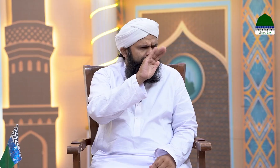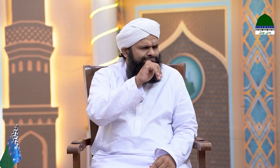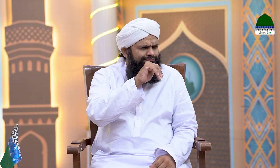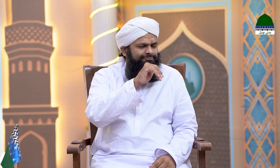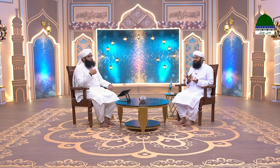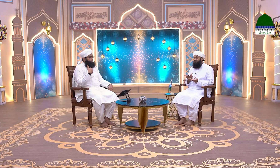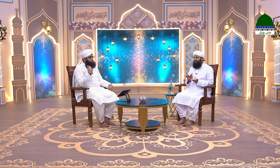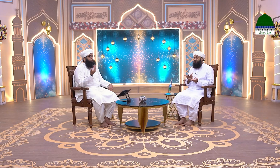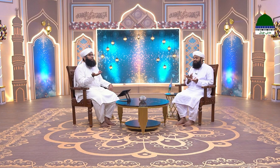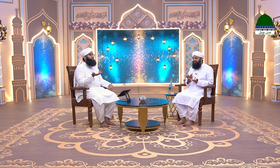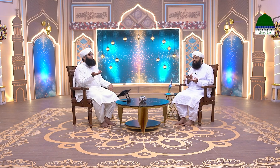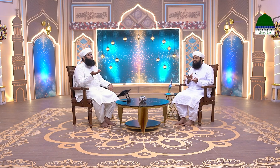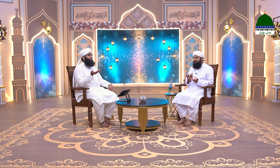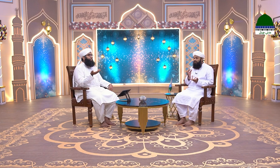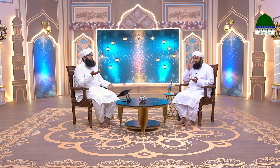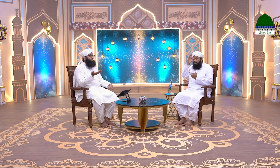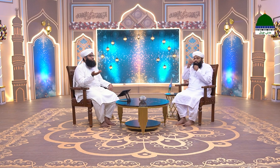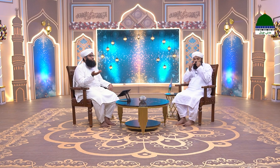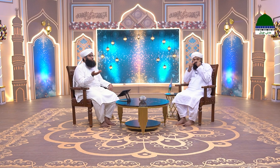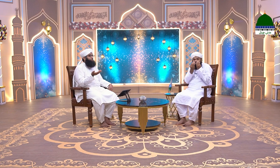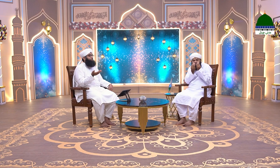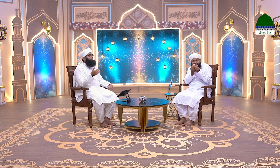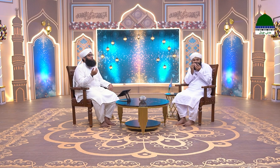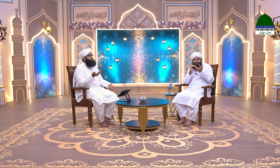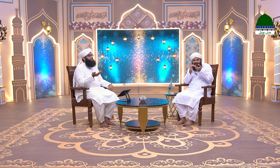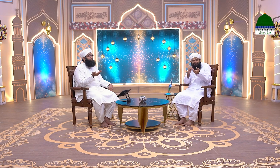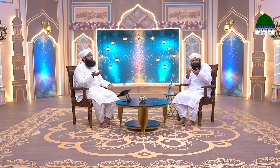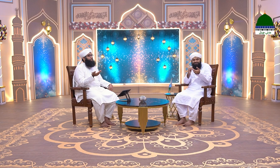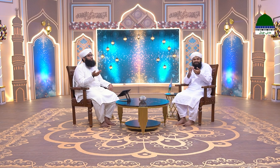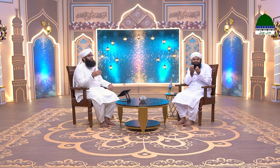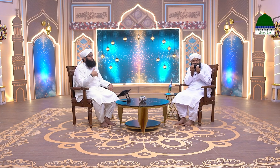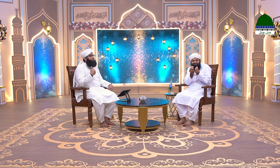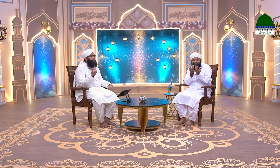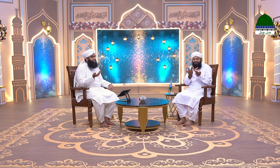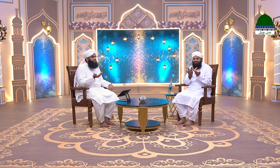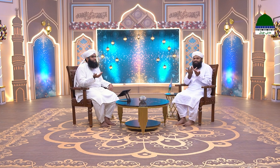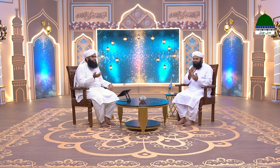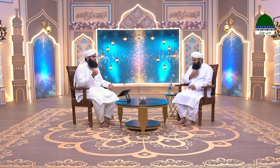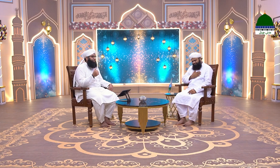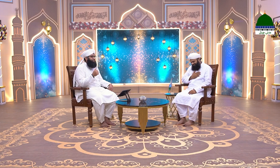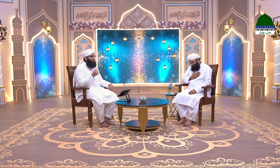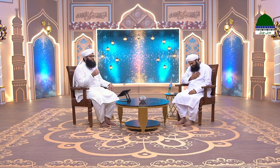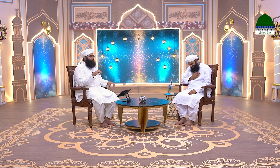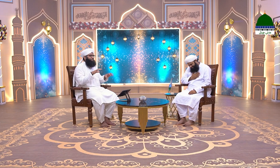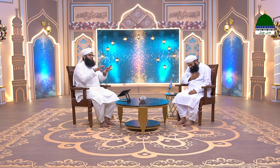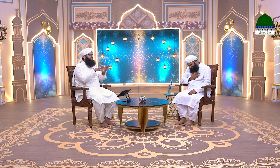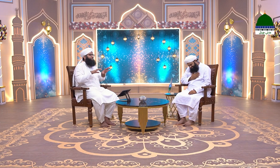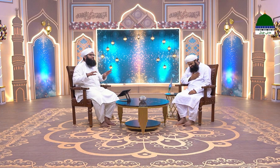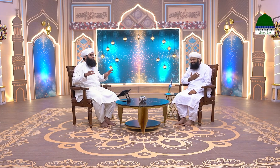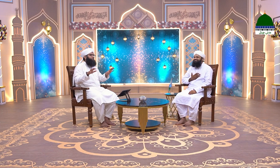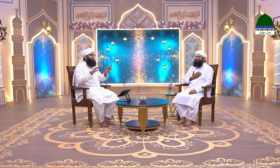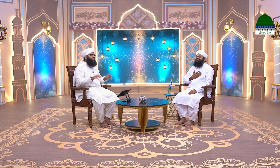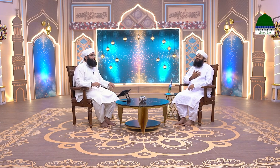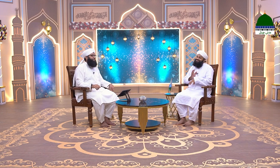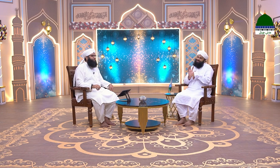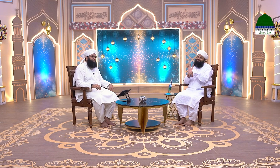ہے۔ سبحان اللہ۔ جب کوئی پکارتا حضور علیہ الصلوۃ والسلام کو تو حضور علیہ الصلوۃ والسلام لبیک کہہ کر جواب دیتے۔ مدنی چینل کے ناظرین،